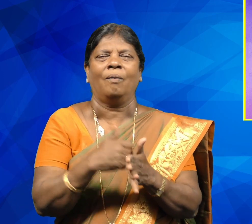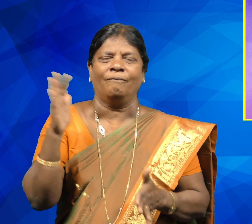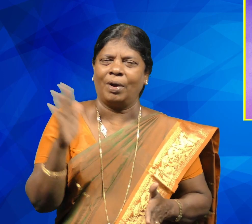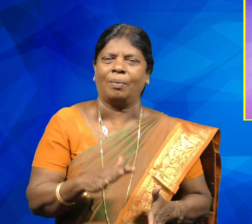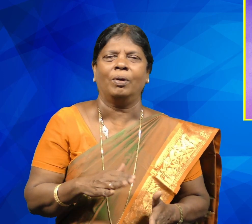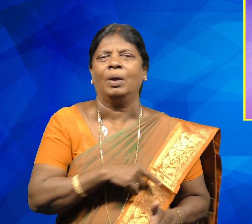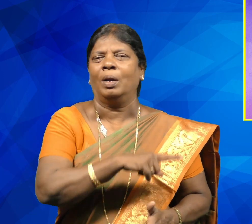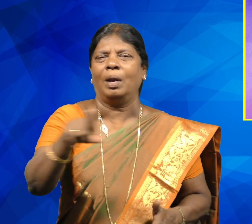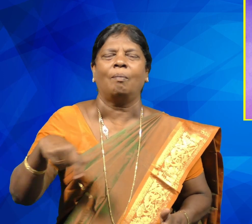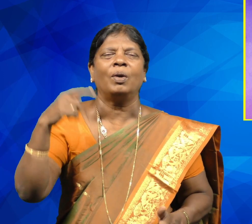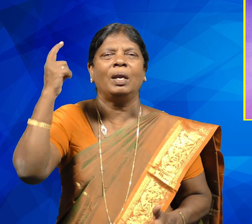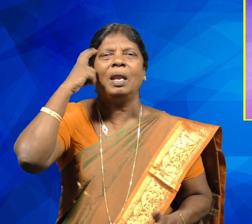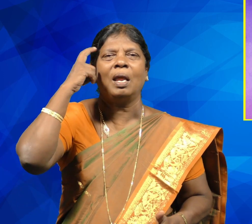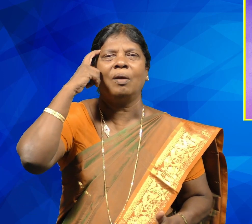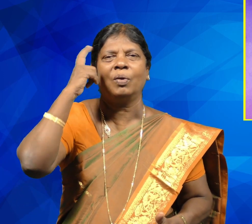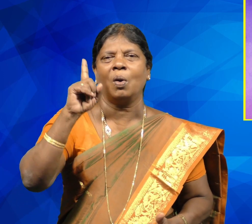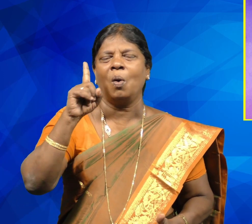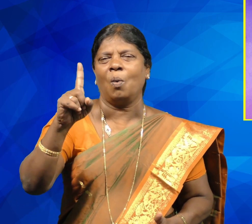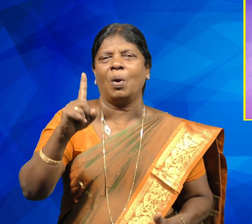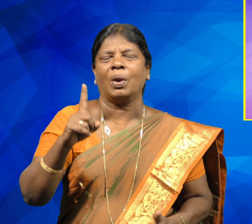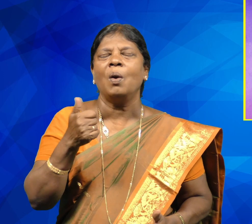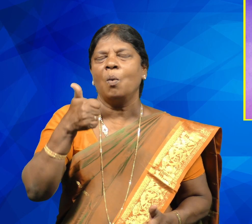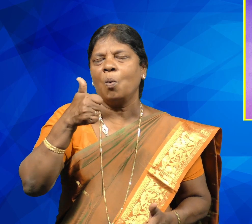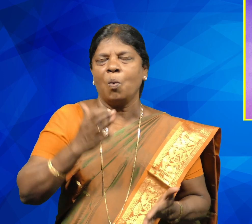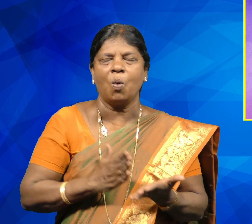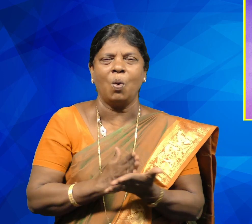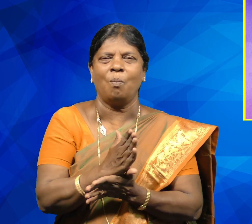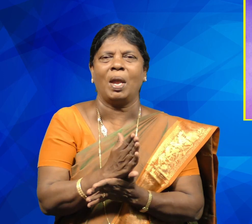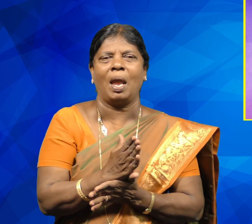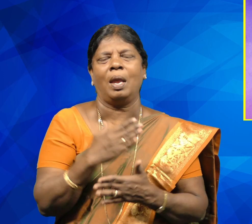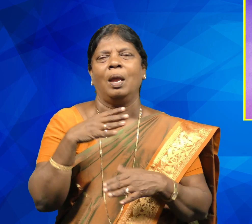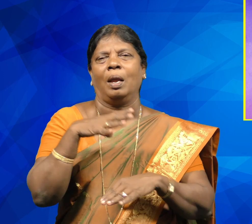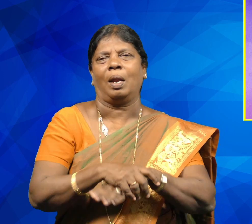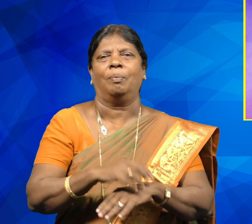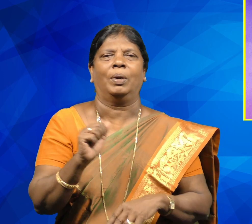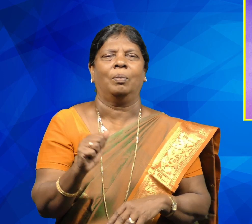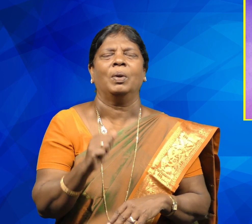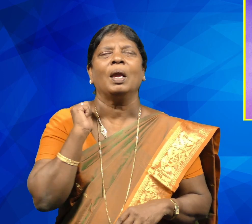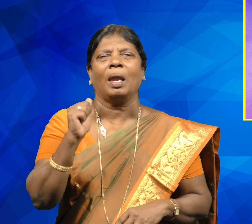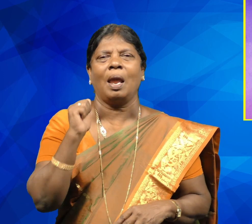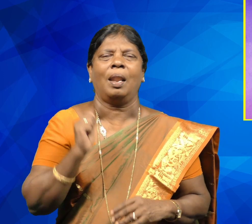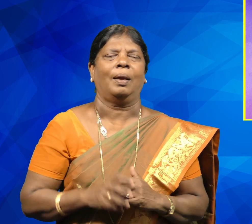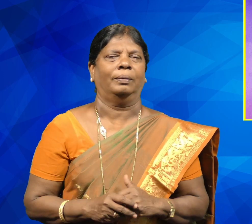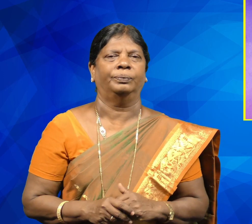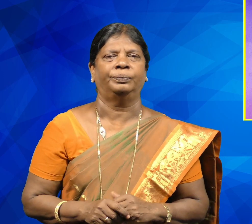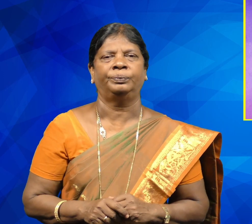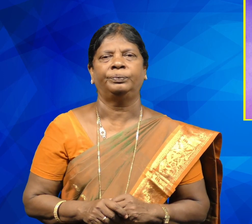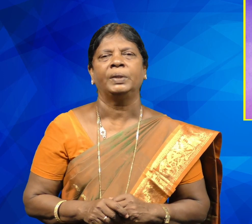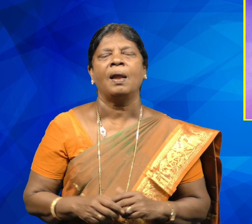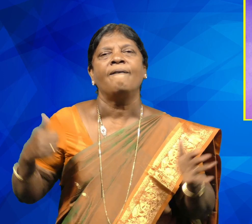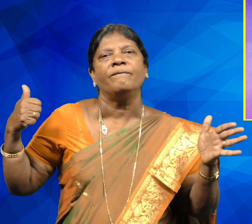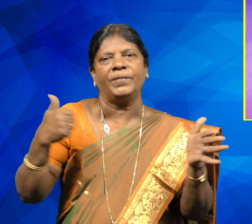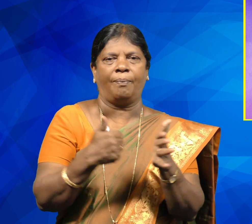பொழுது நம்முடைய நினைவுக்கு ஒரு பேர் உண்மை புலனாகிறது. அது என்னவென்று